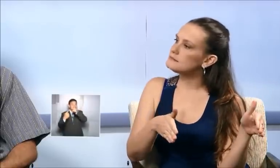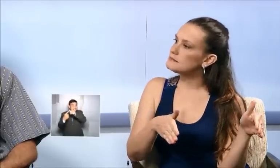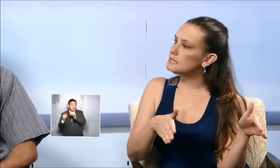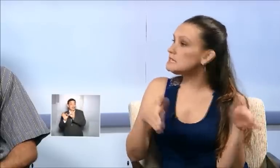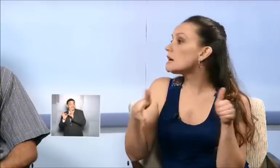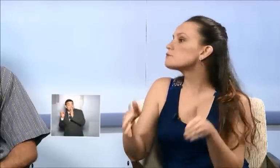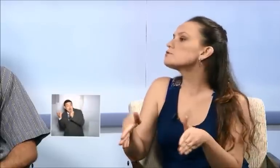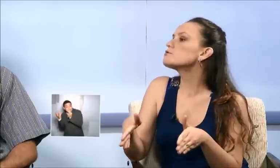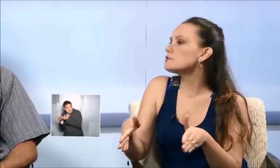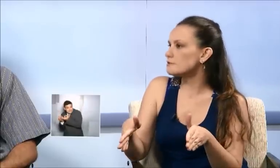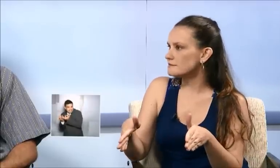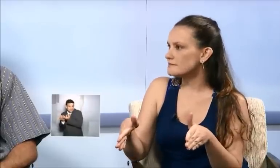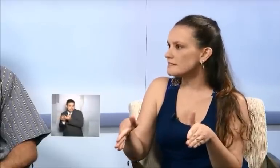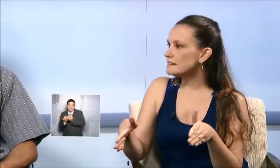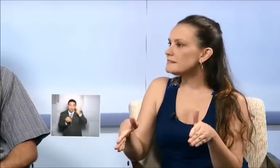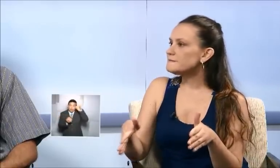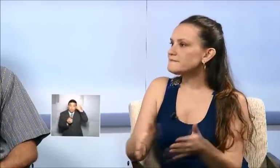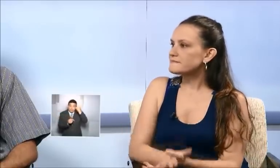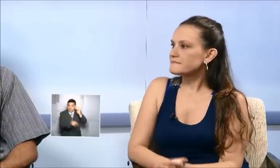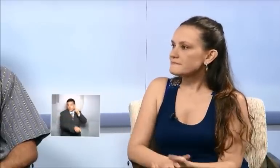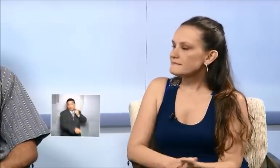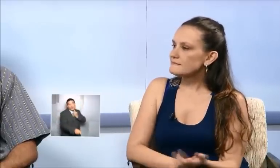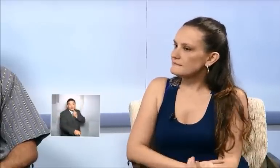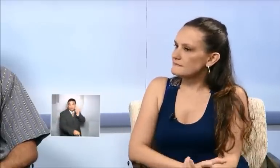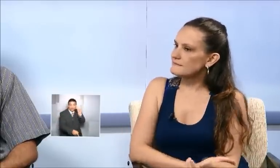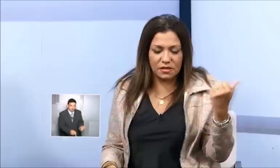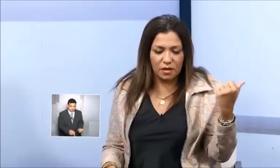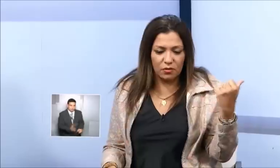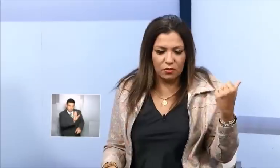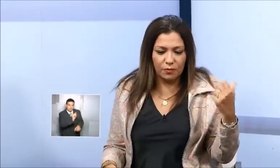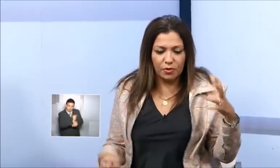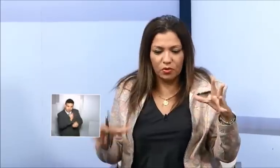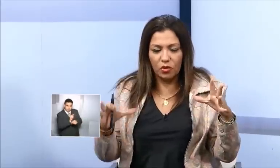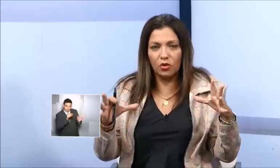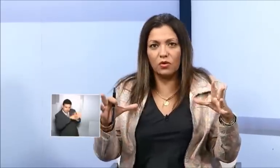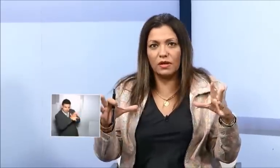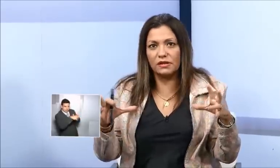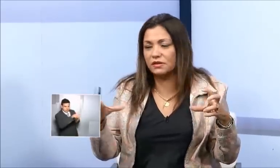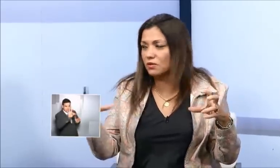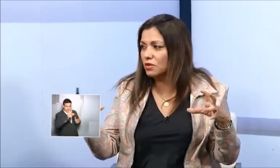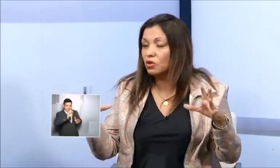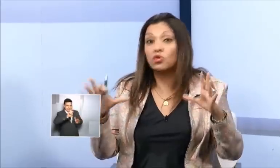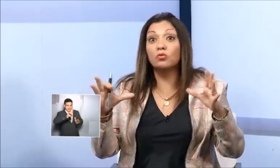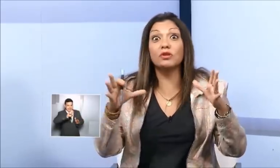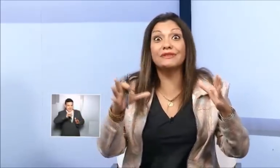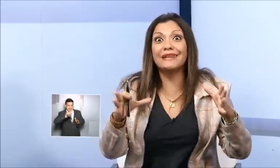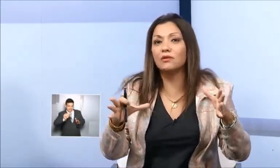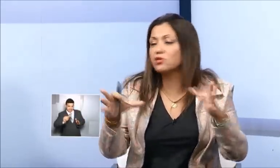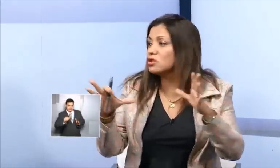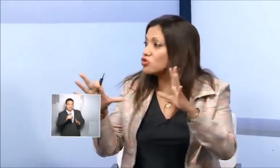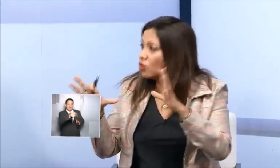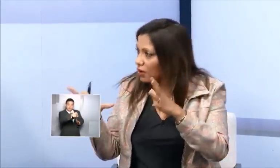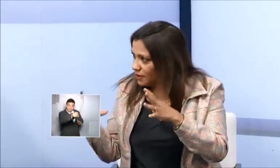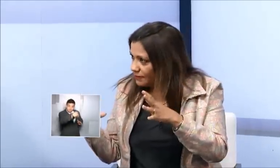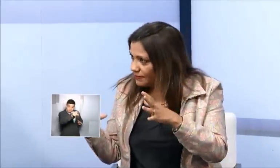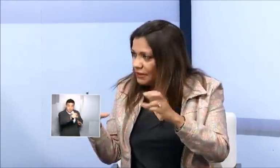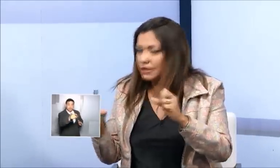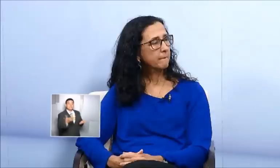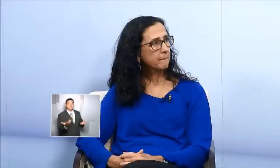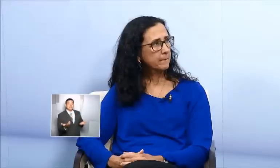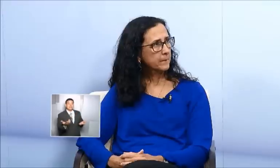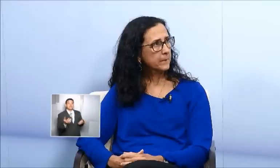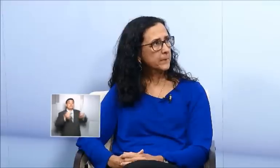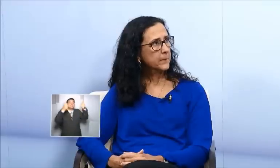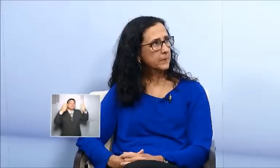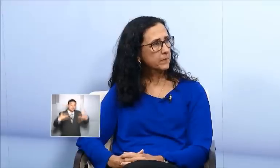família e não do surdo. Espera só um pouquinho, deixa eu fazer uma pergunta para a Tereza. O Bruno colocou a questão do modelo de escola,